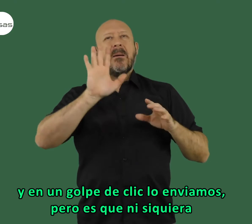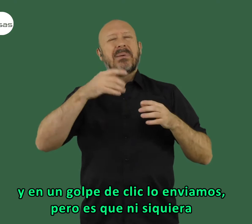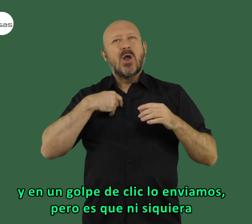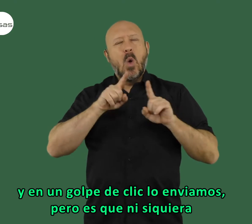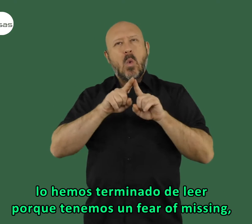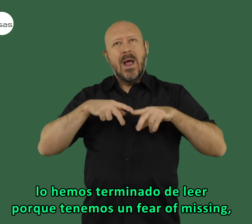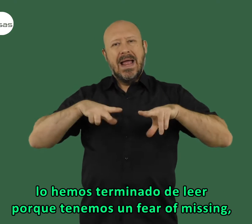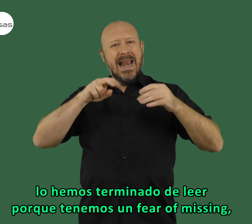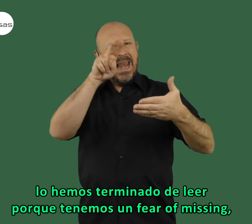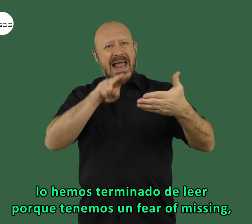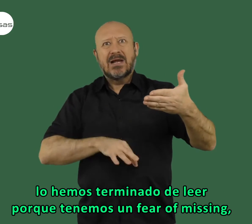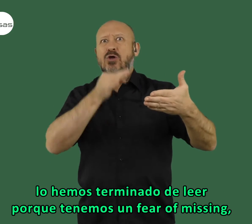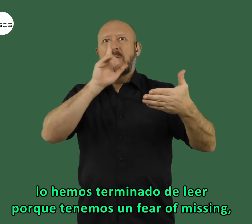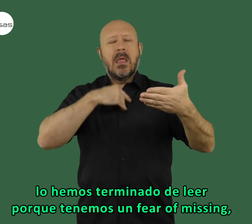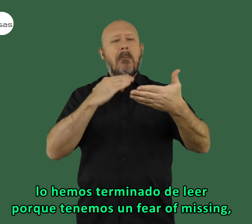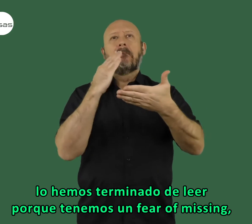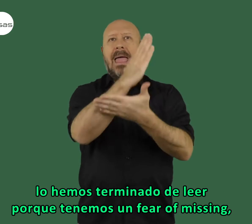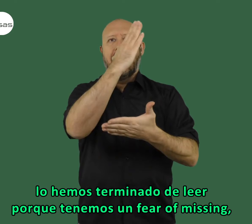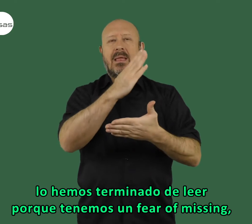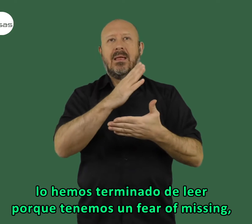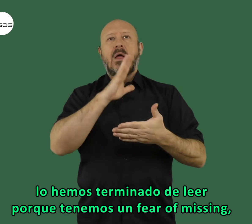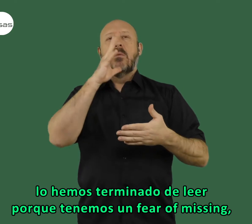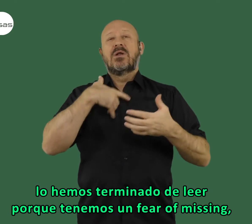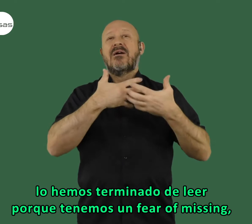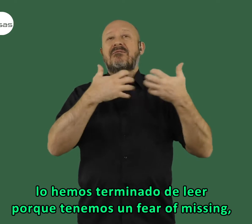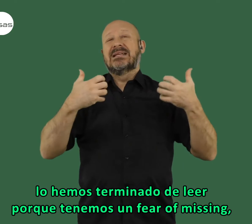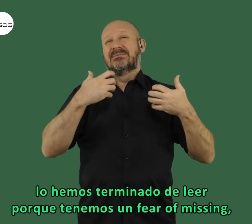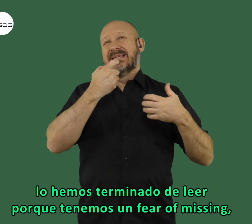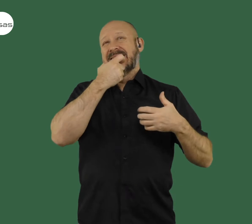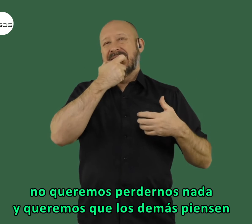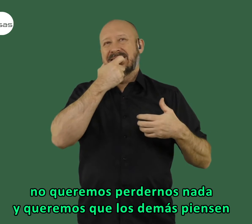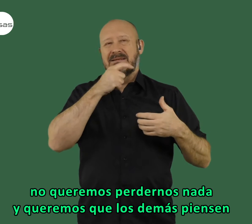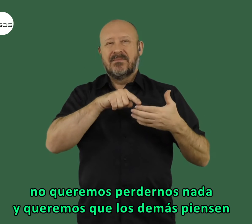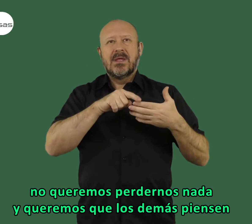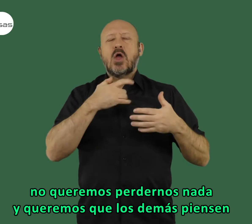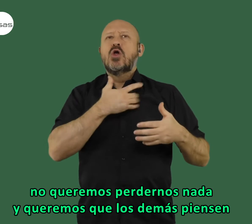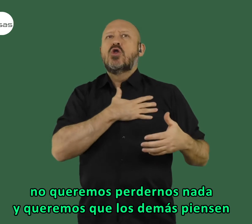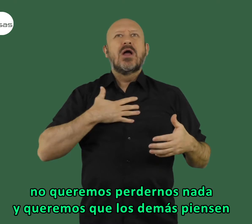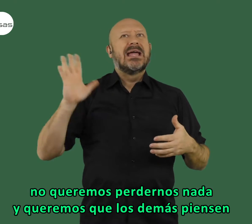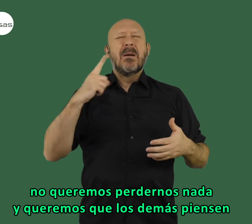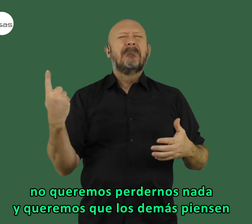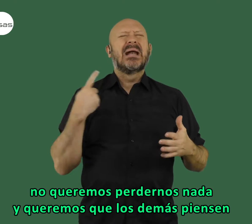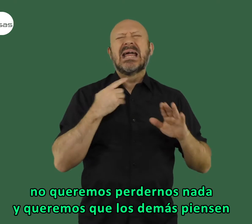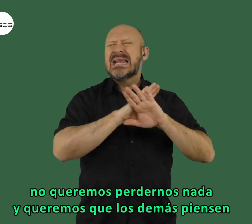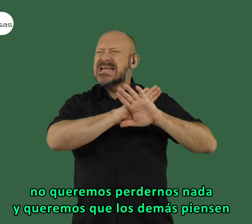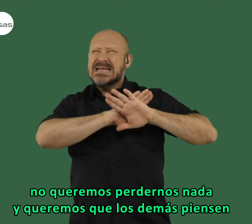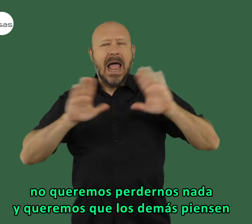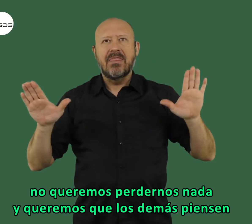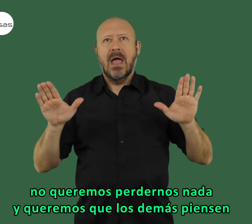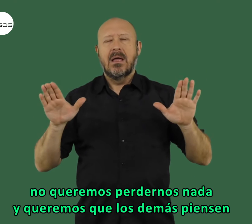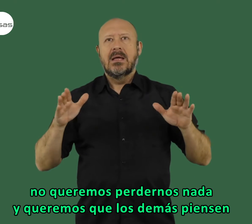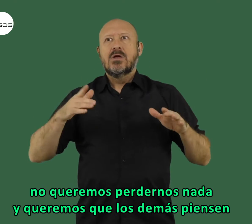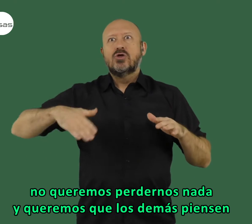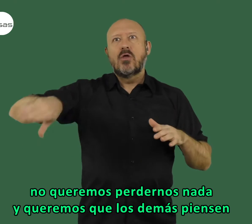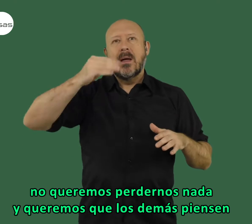que ni siquiera lo hemos terminado de leer porque tenemos un fear of missing. No queremos perdernos nada y queremos